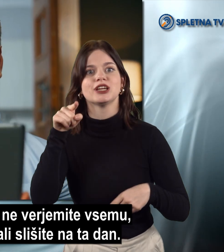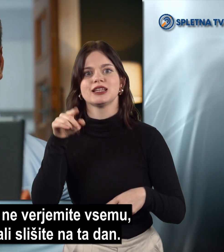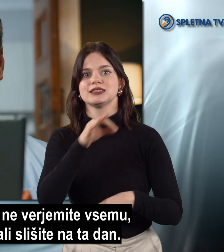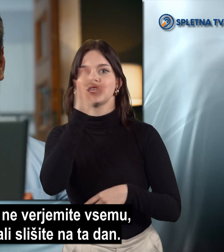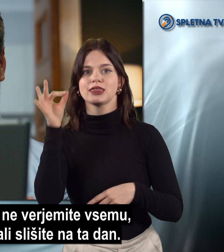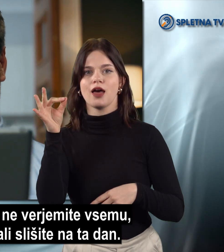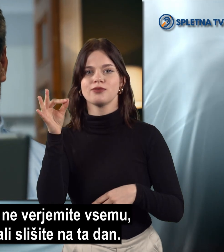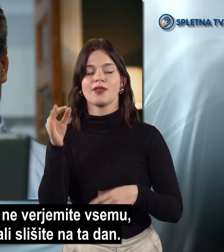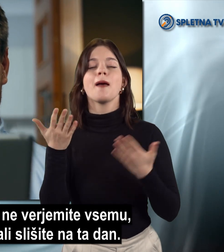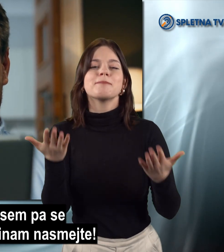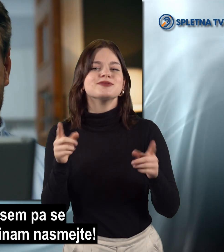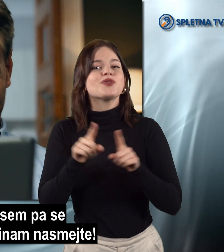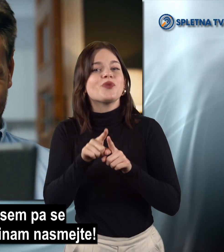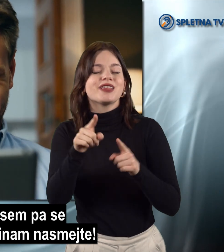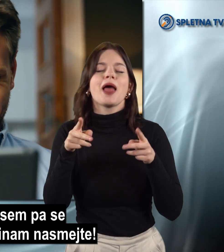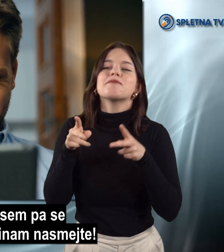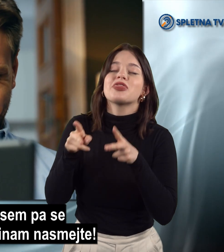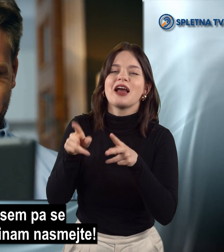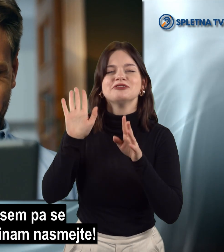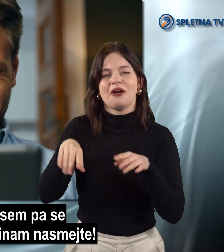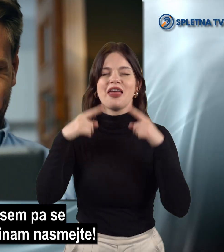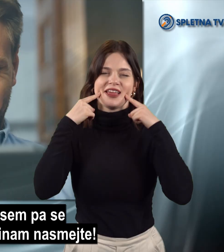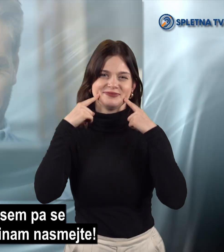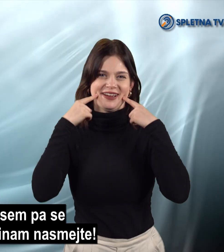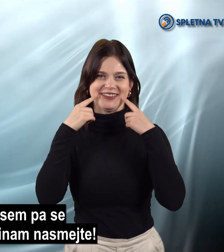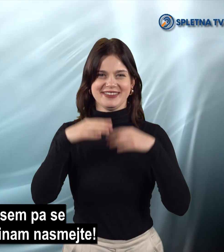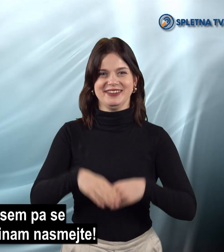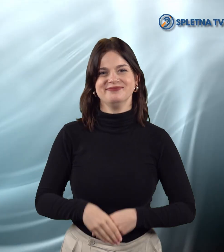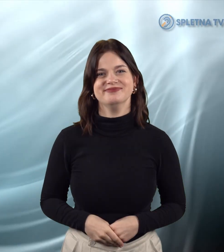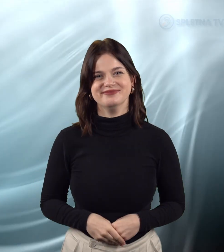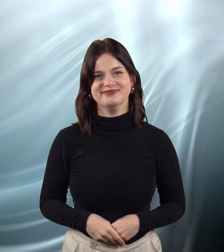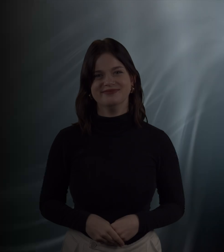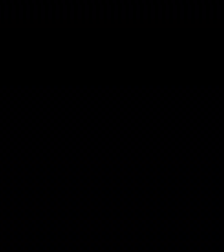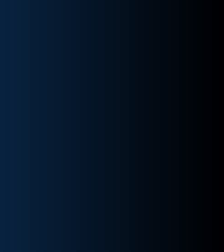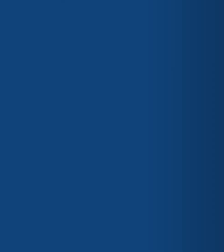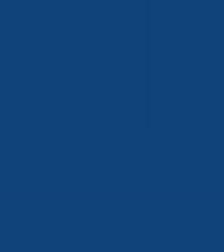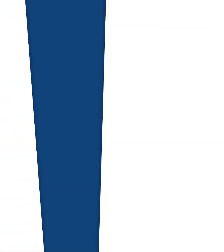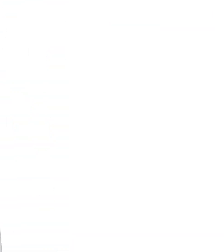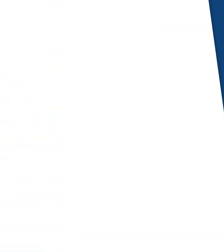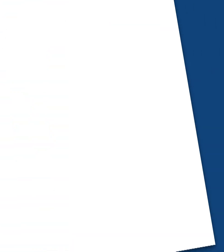slišite na ta dan. Predvsem pa se potegavščinam nasmejte.